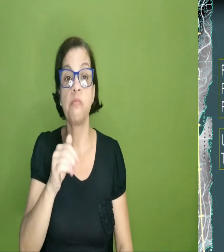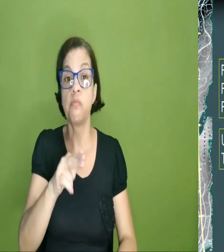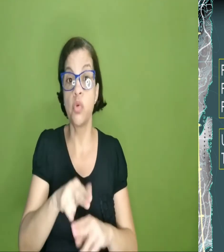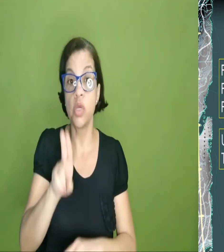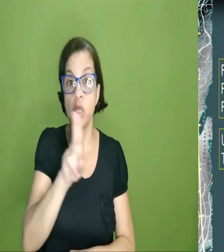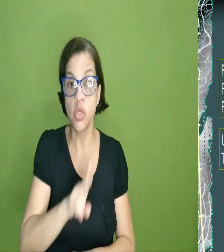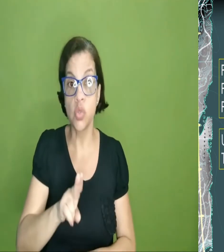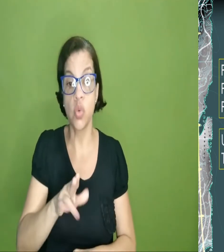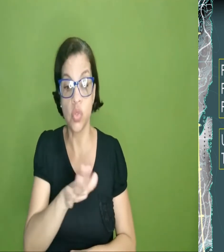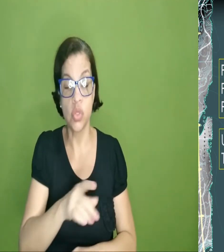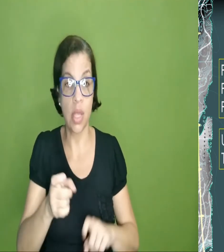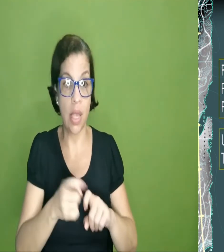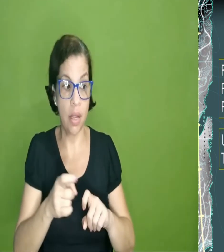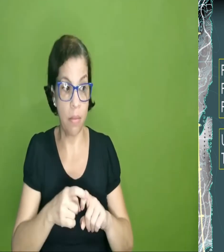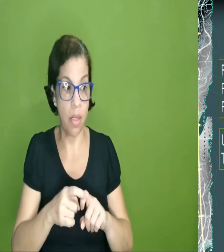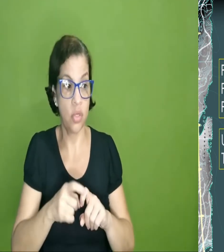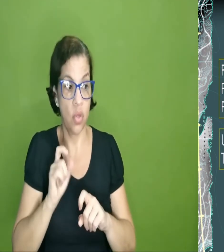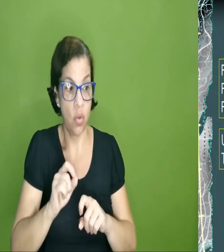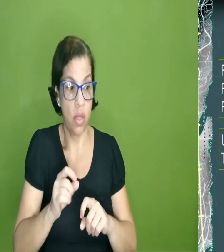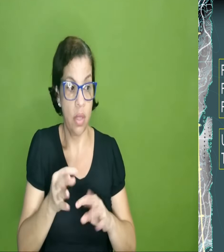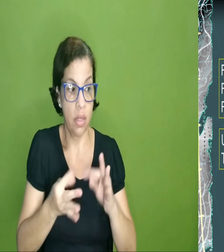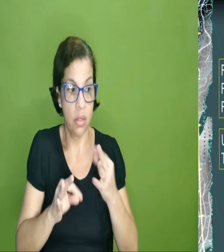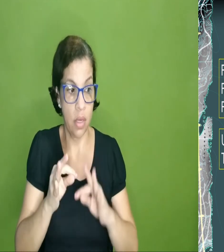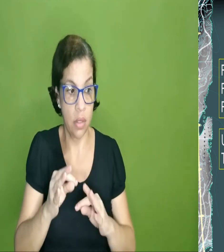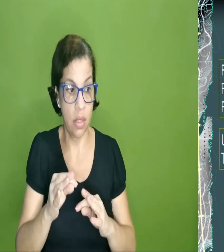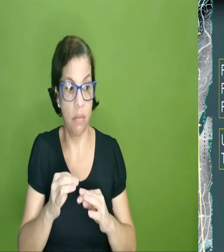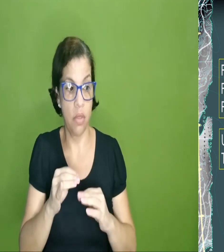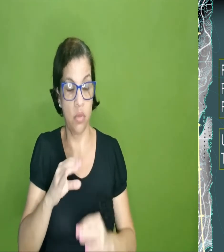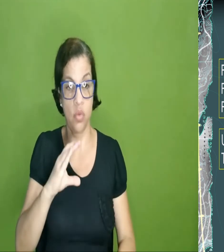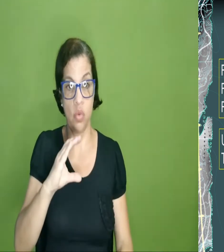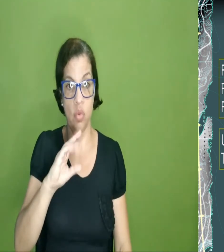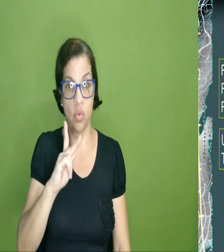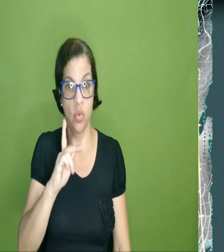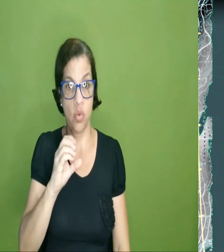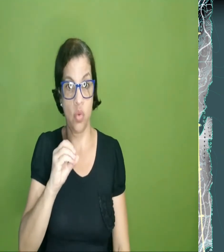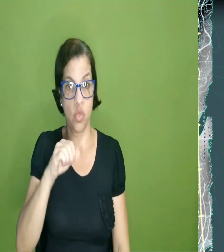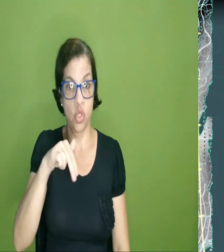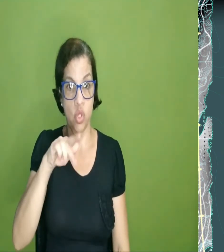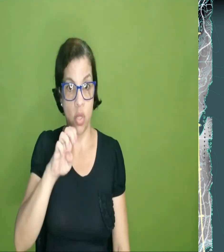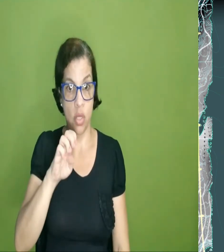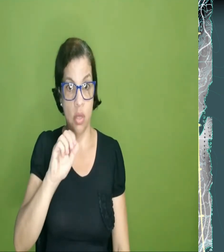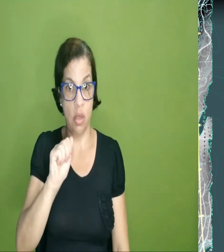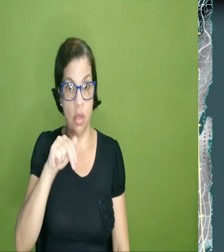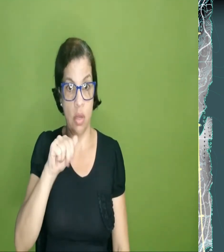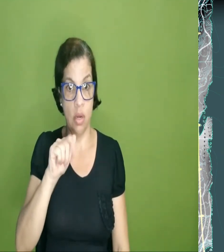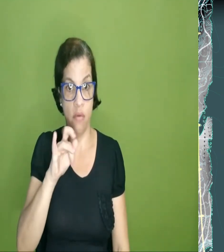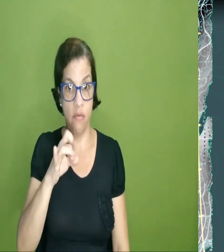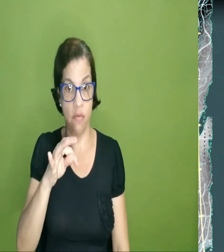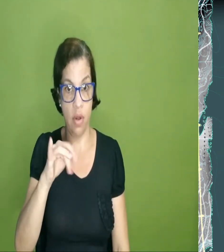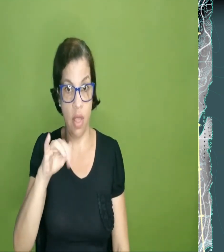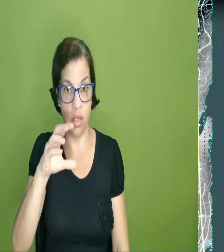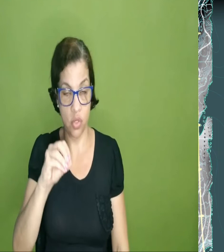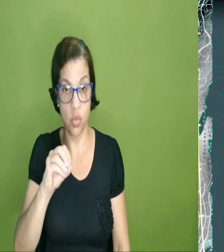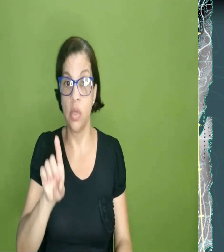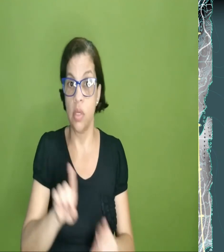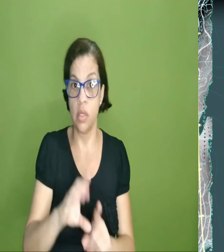principal é no tratamento do choque anafilático e do choque cardiogênico. A dopamina, apesar de